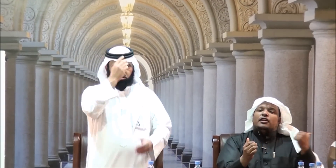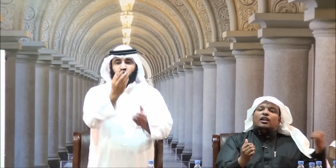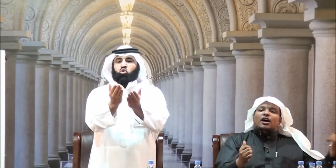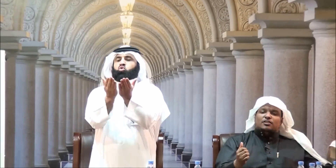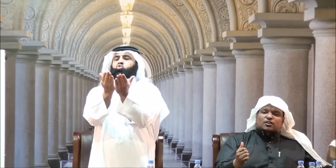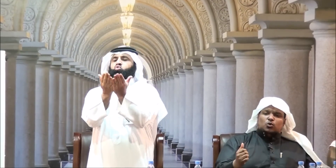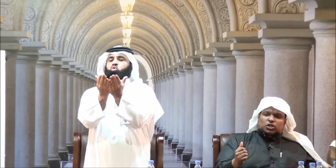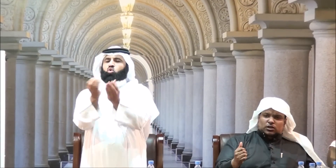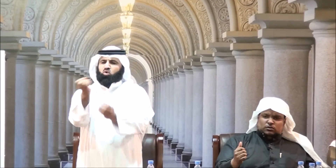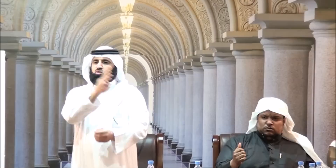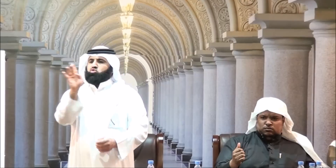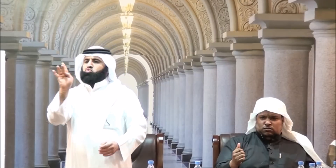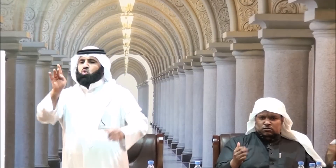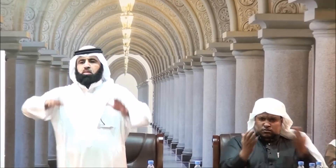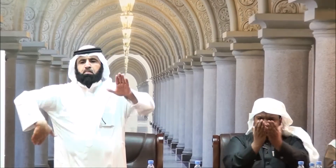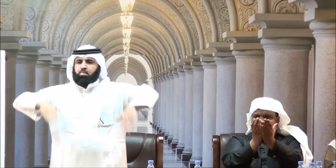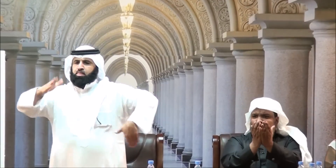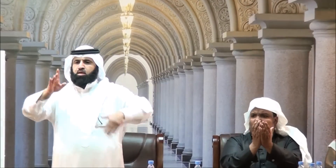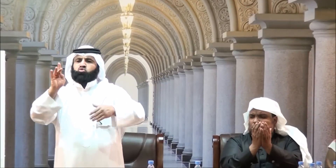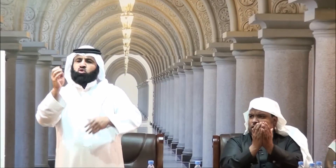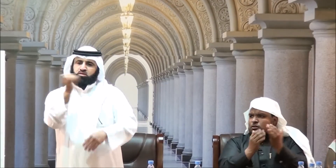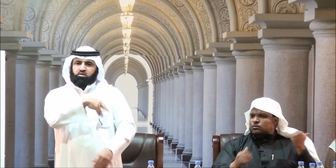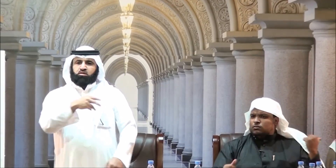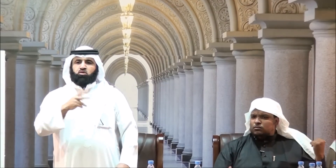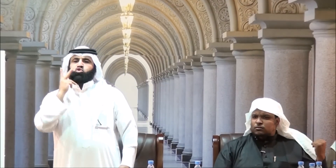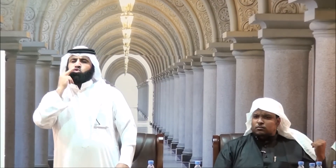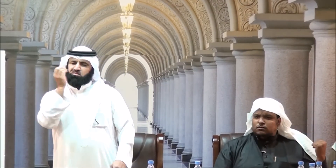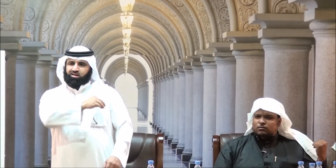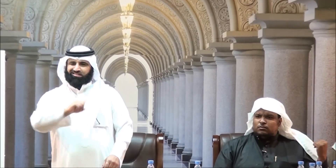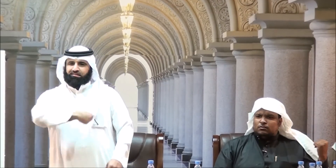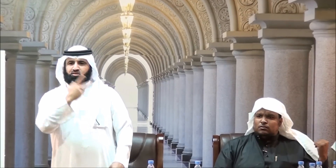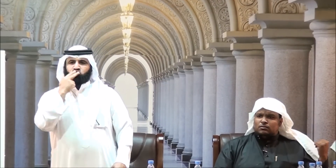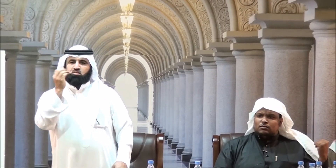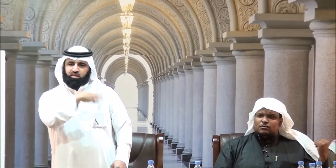تدعوا لنا الله يزوجه زواج.